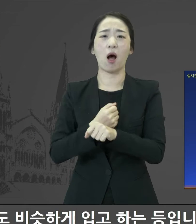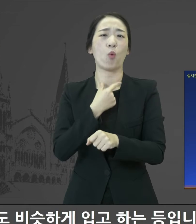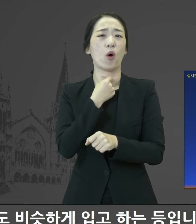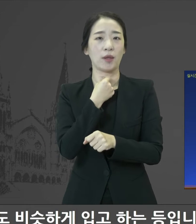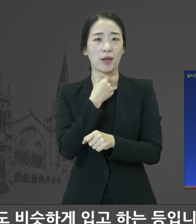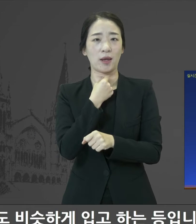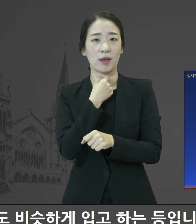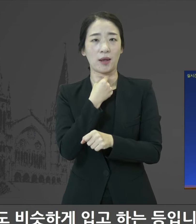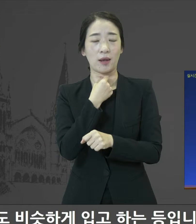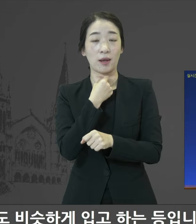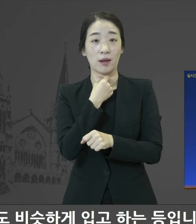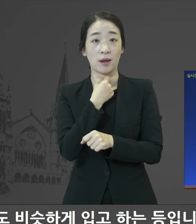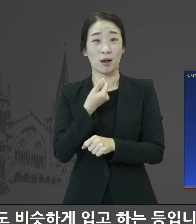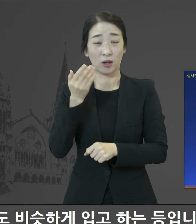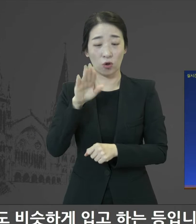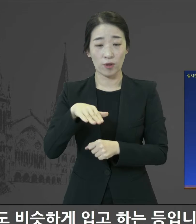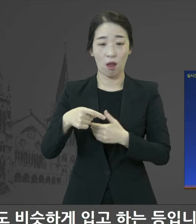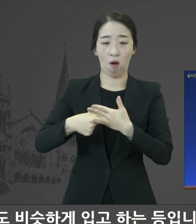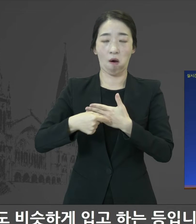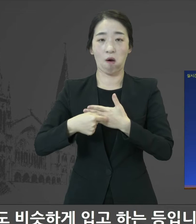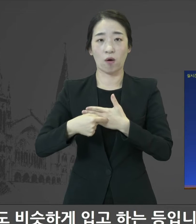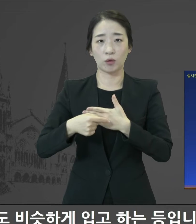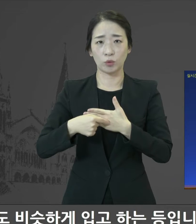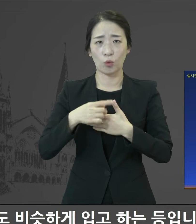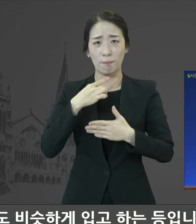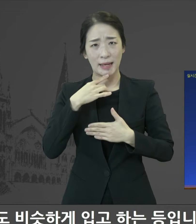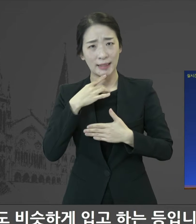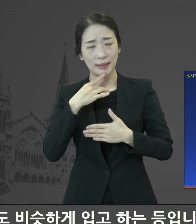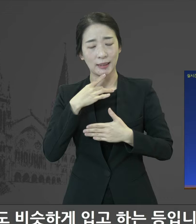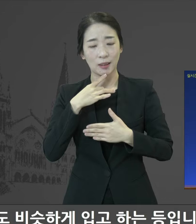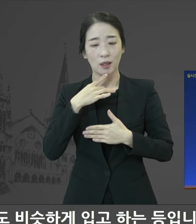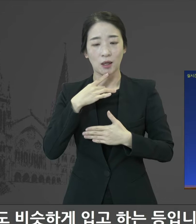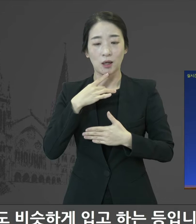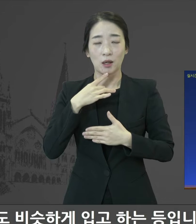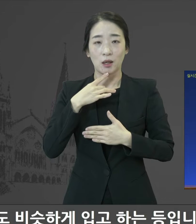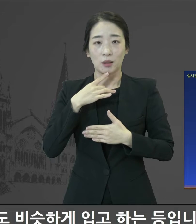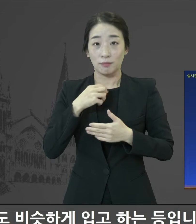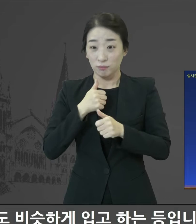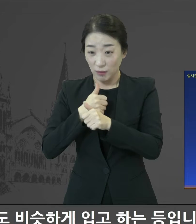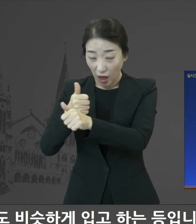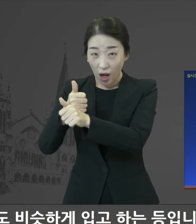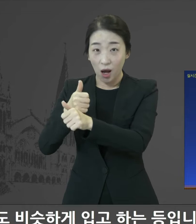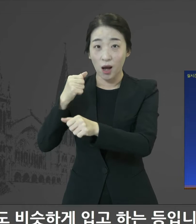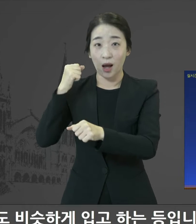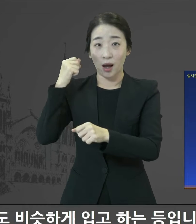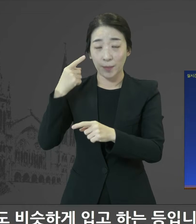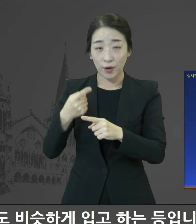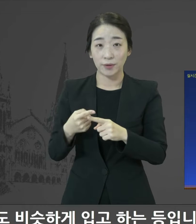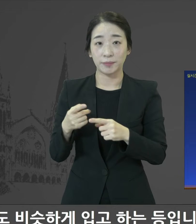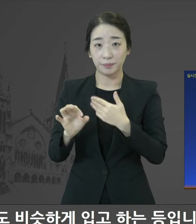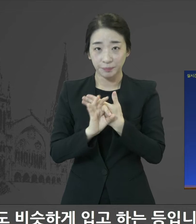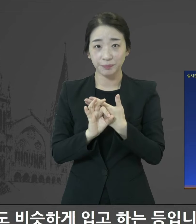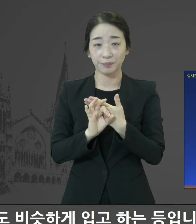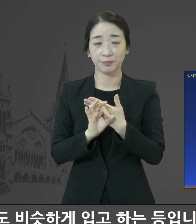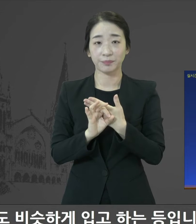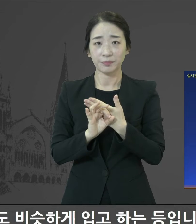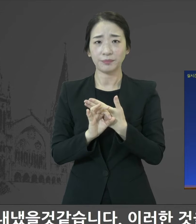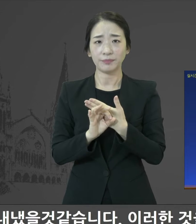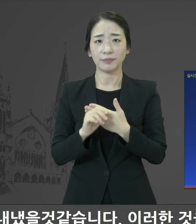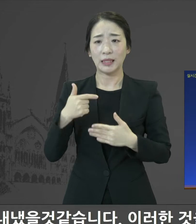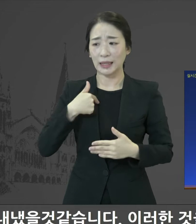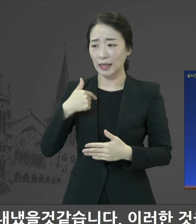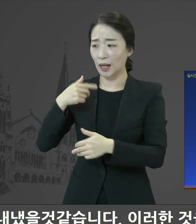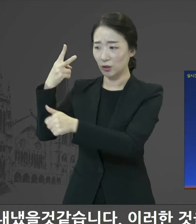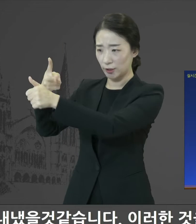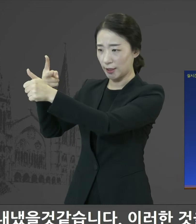이게 이렇게 흉내내는 걸 통해서 다양한 이점이 있습니다. 하나는 내가 그 스승에게